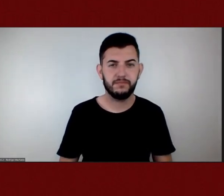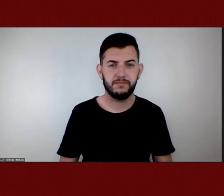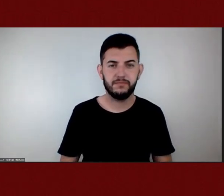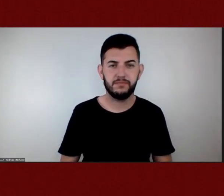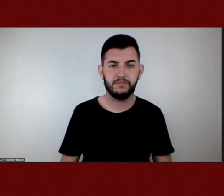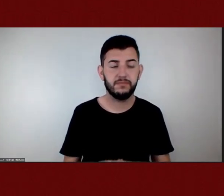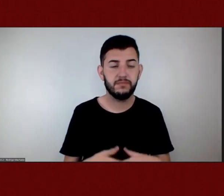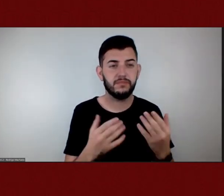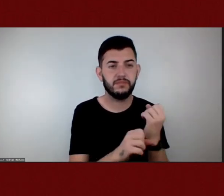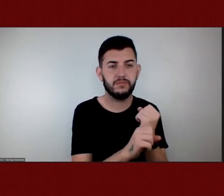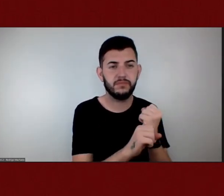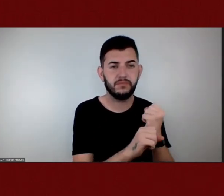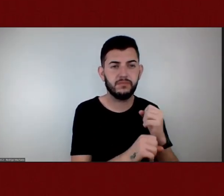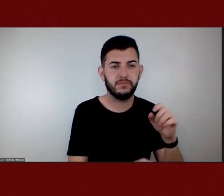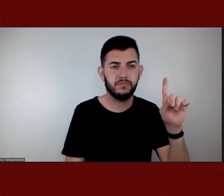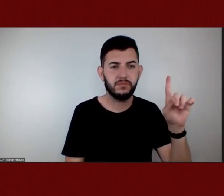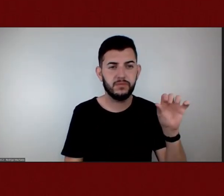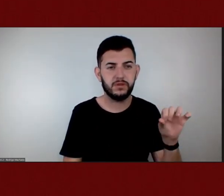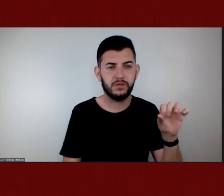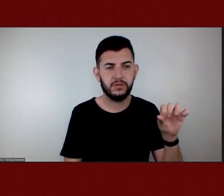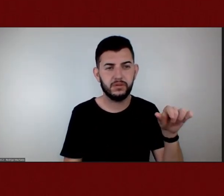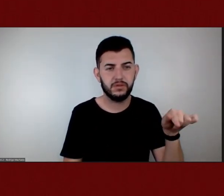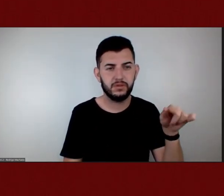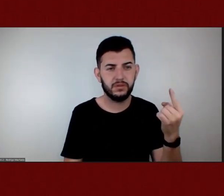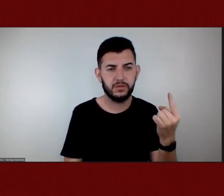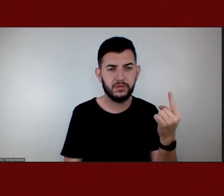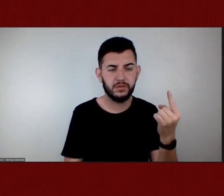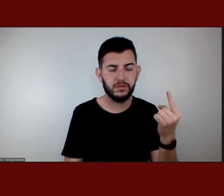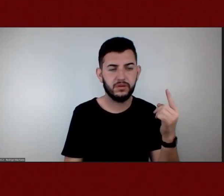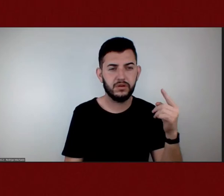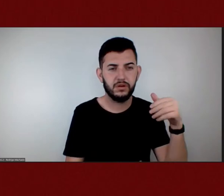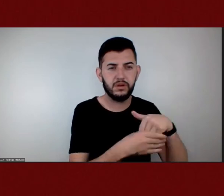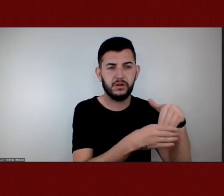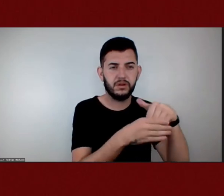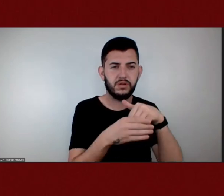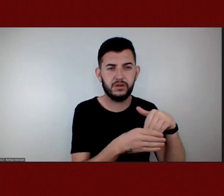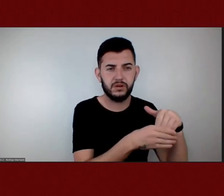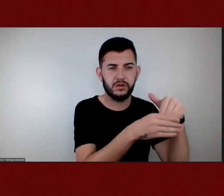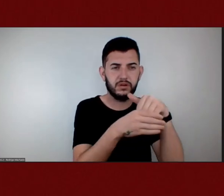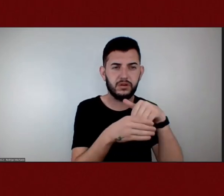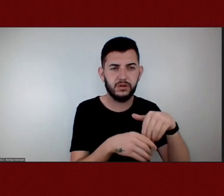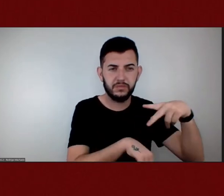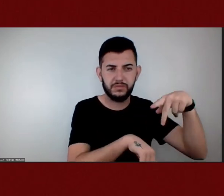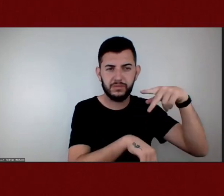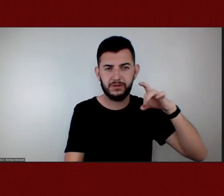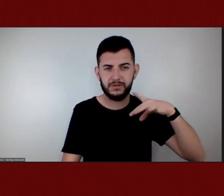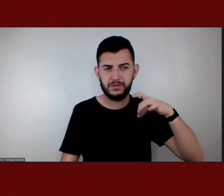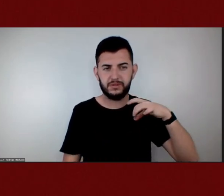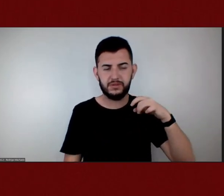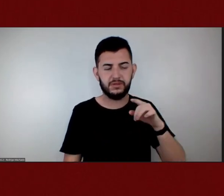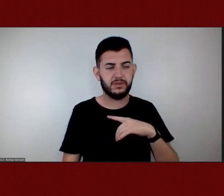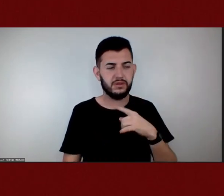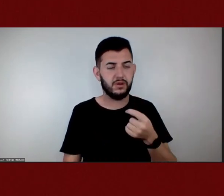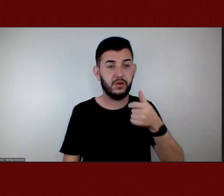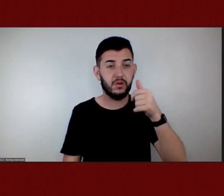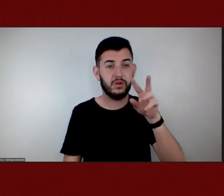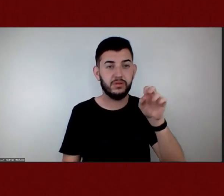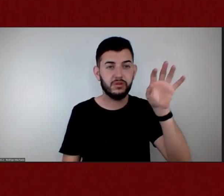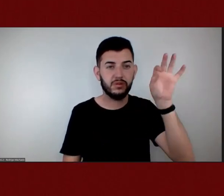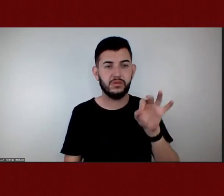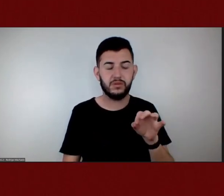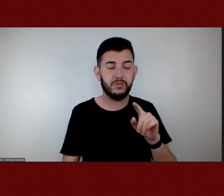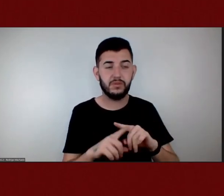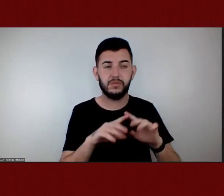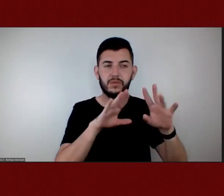71 nacional, onde a unidade popular quase alcançou 50%, quase 2 anos depois,